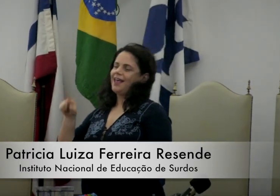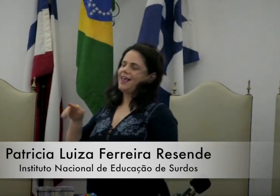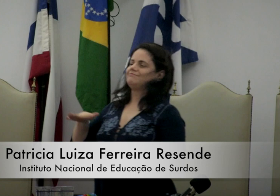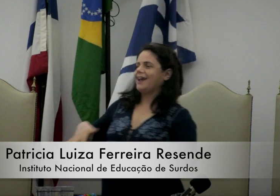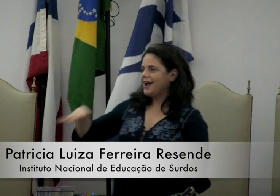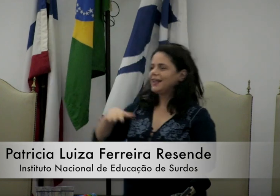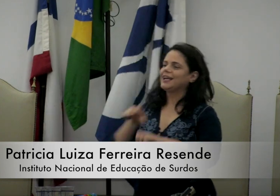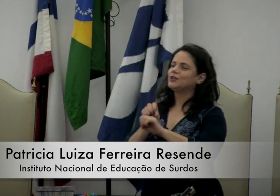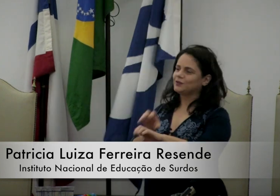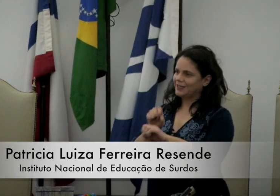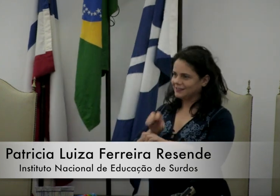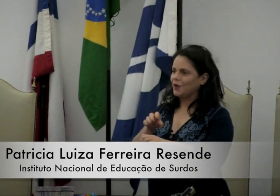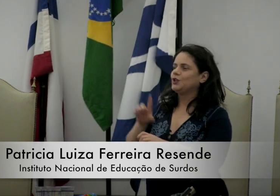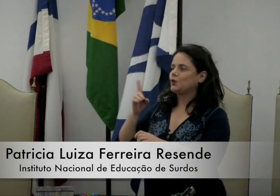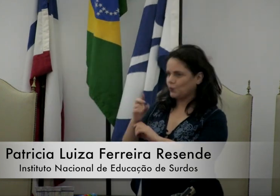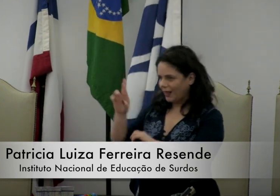de